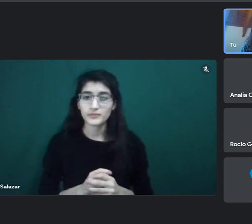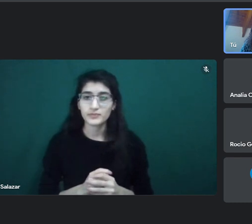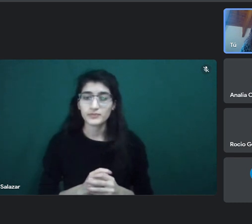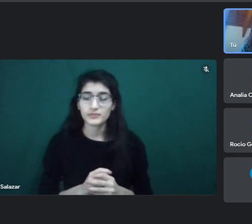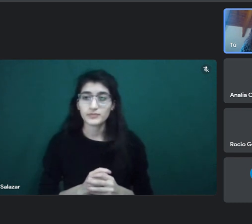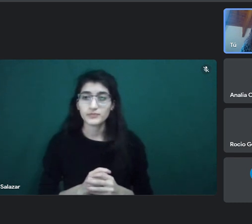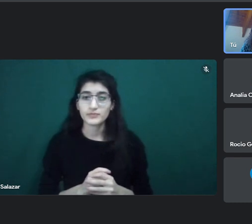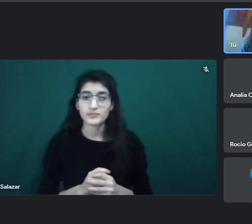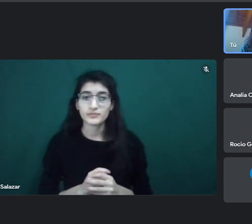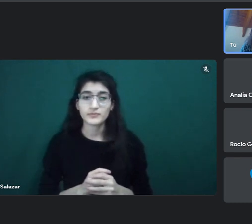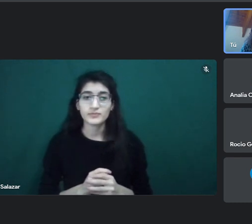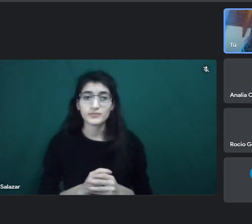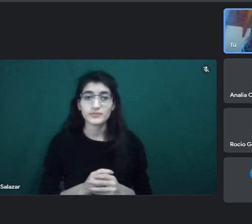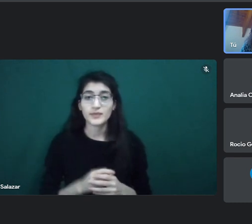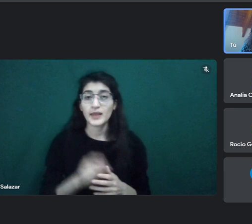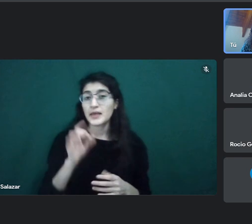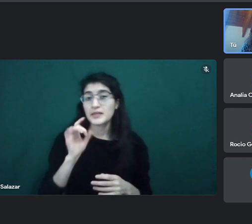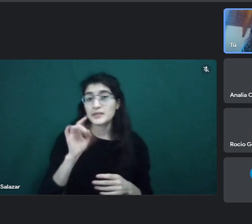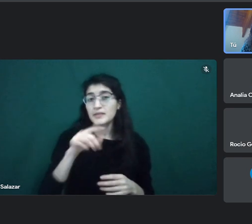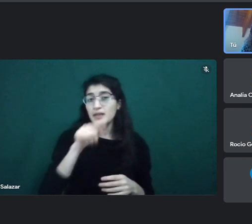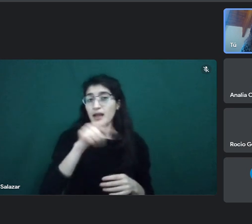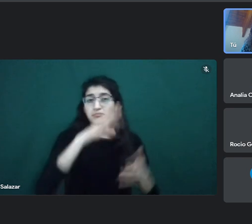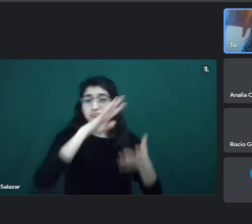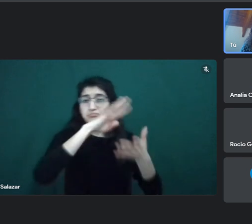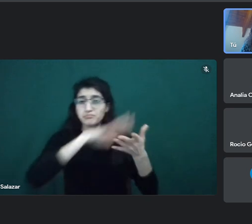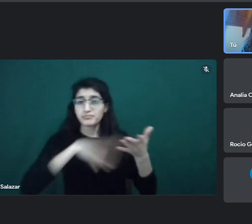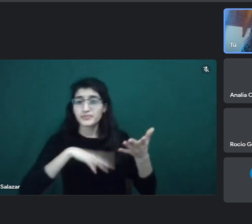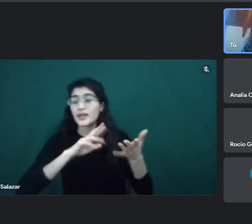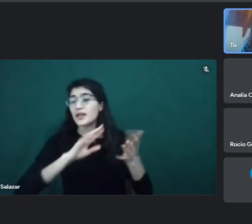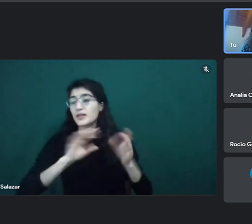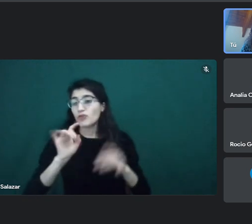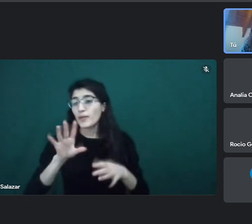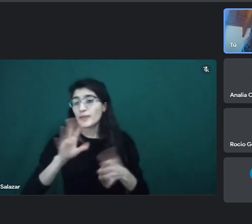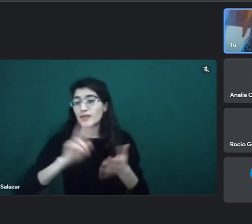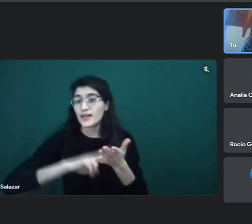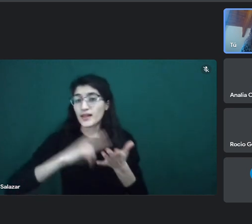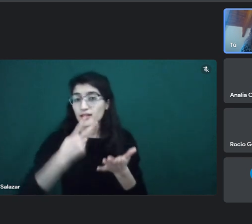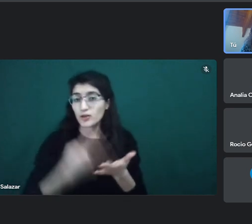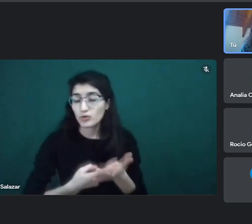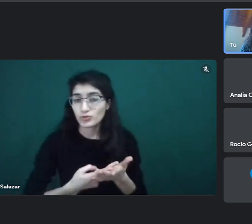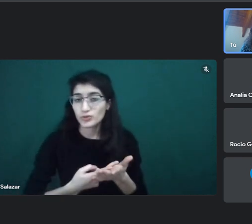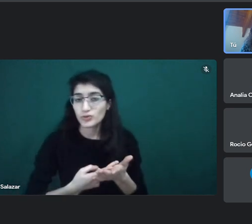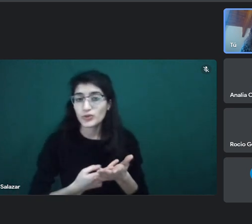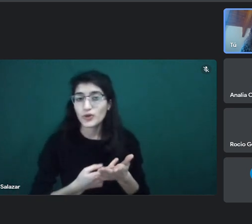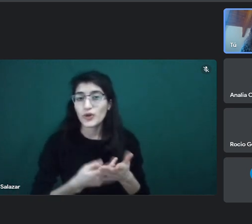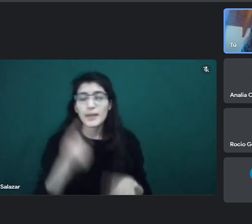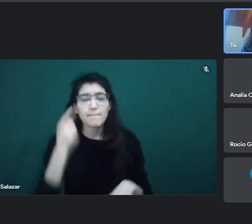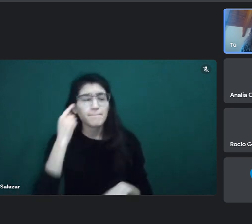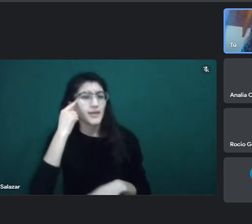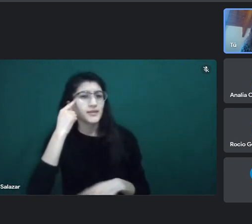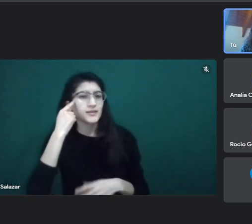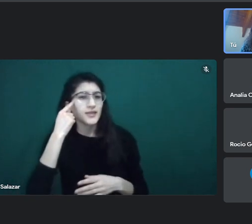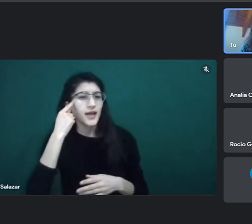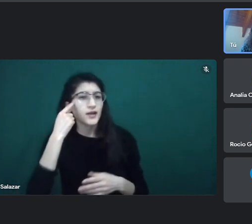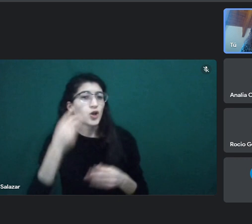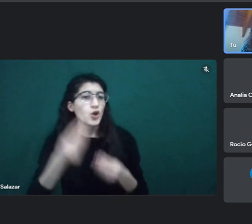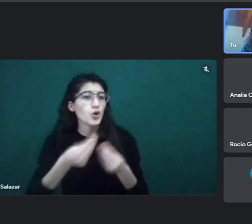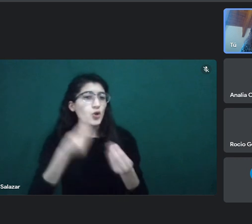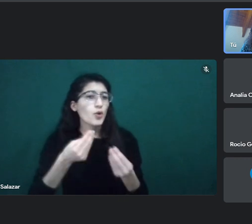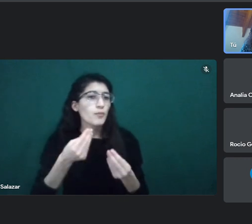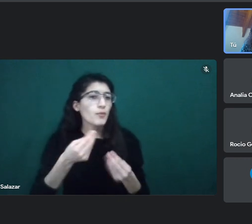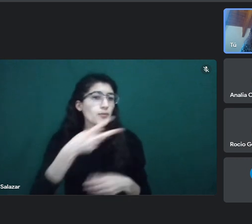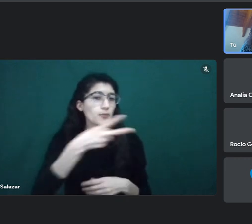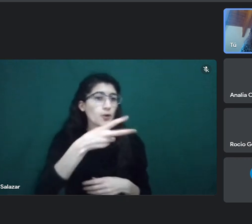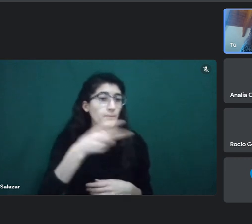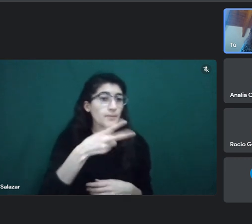Simplemente la traducción, ¿sí? Y pensar cómo funcionan estos. ¿Cuál de los casos de ING serían estas